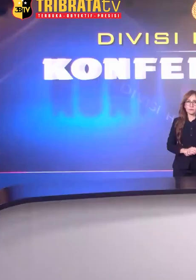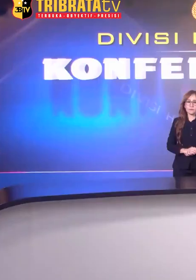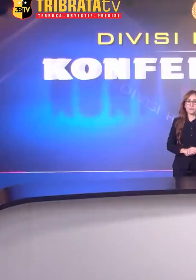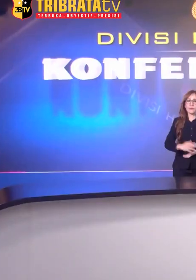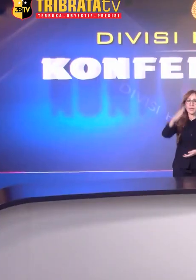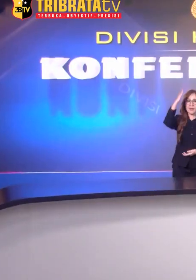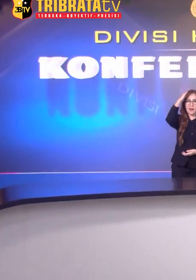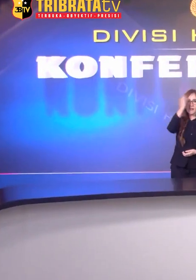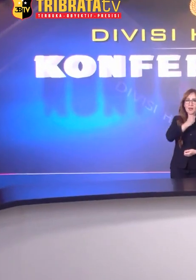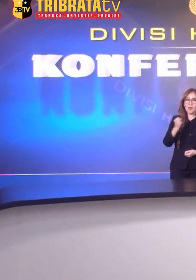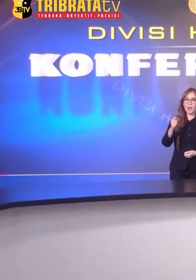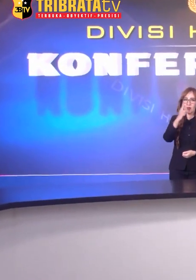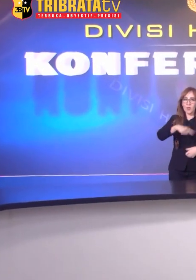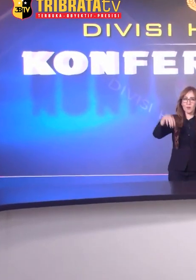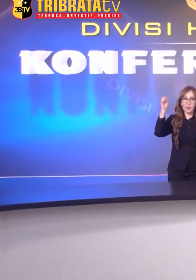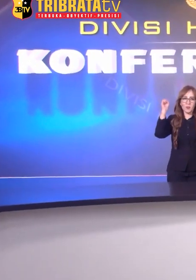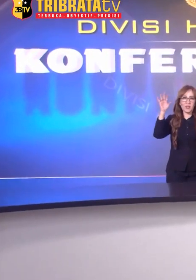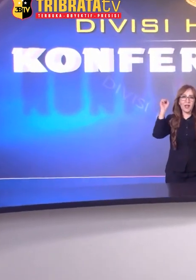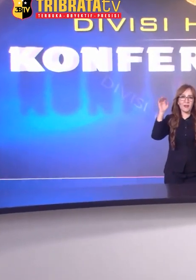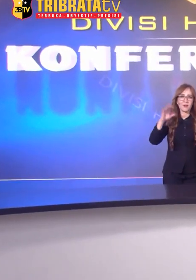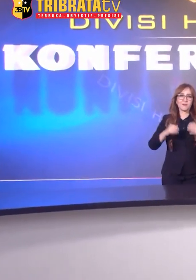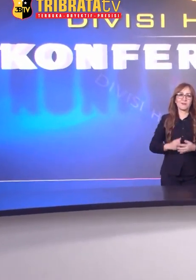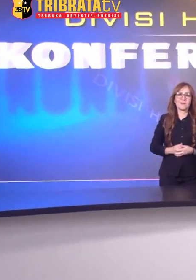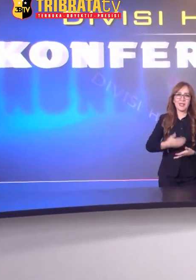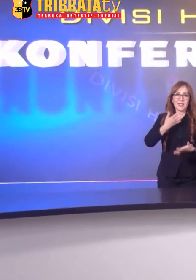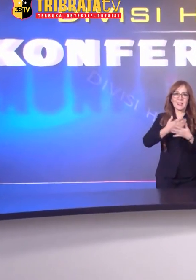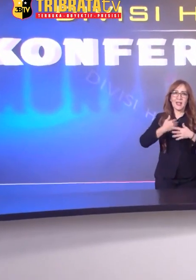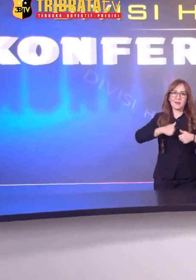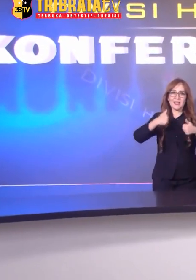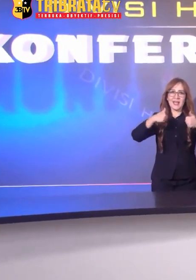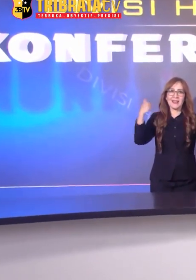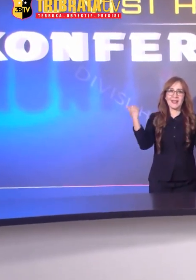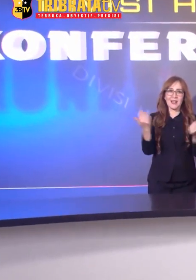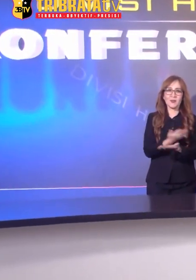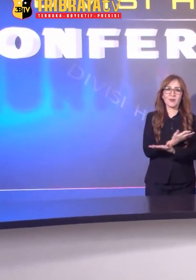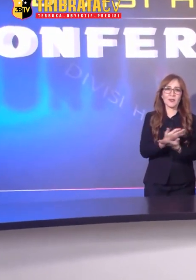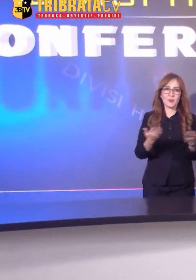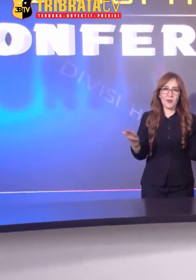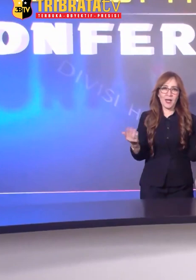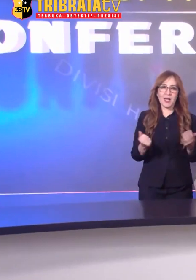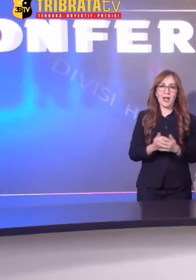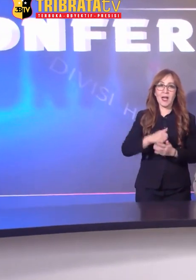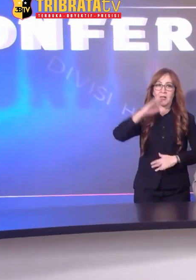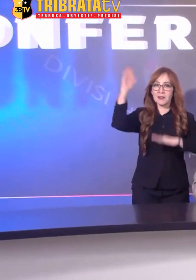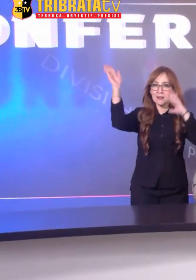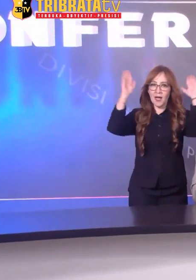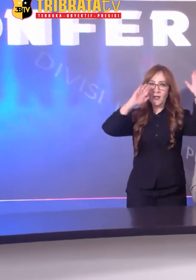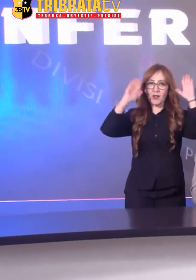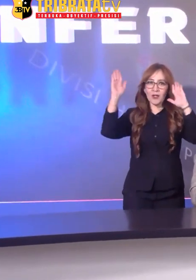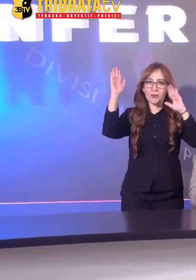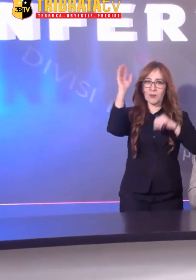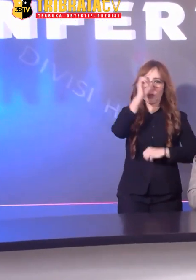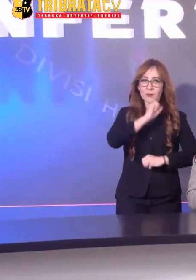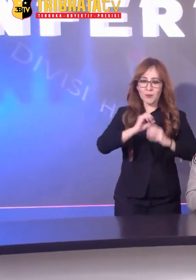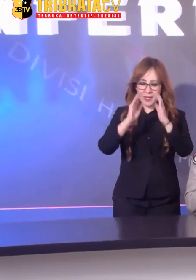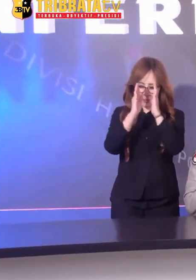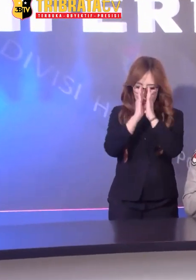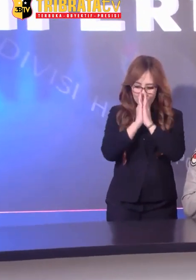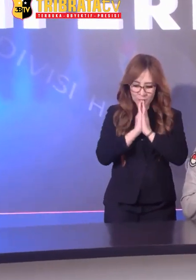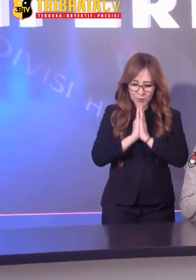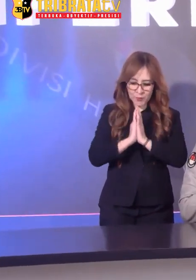Assalamualaikum warahmatullahi wabarakatuh Salam sejahtera bagi kita semua Salam, Om